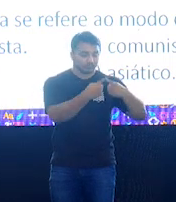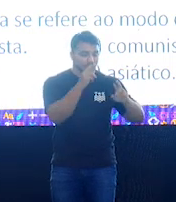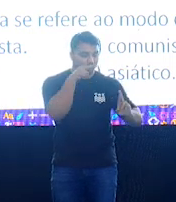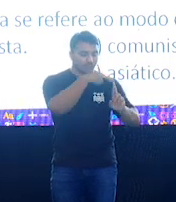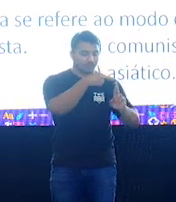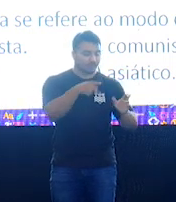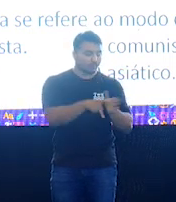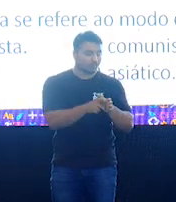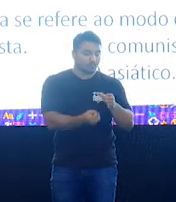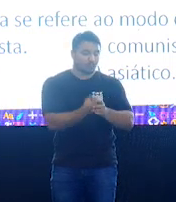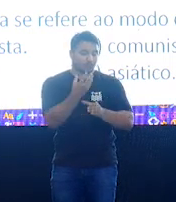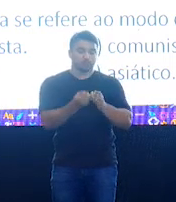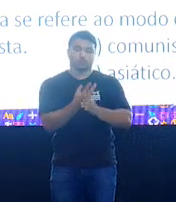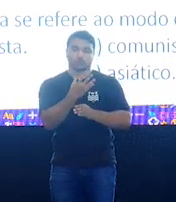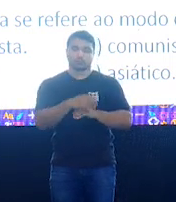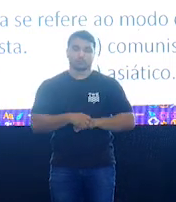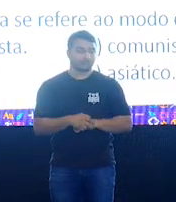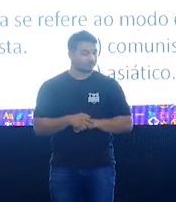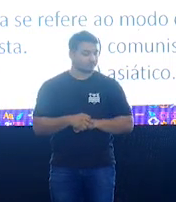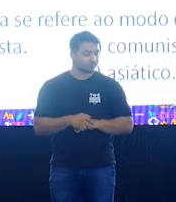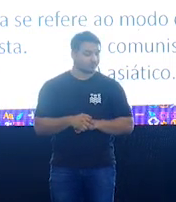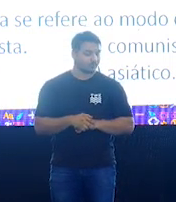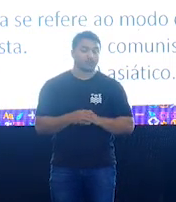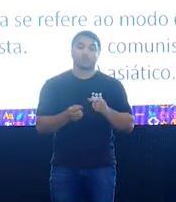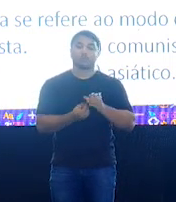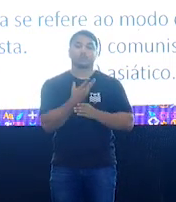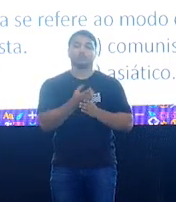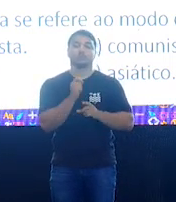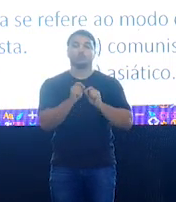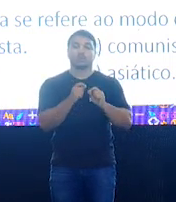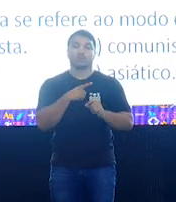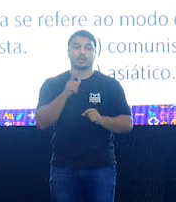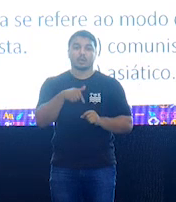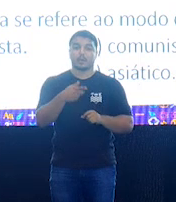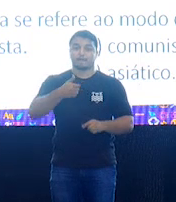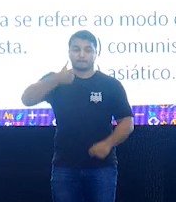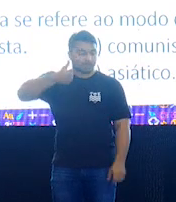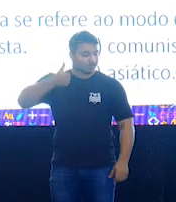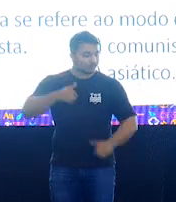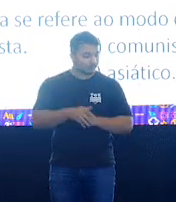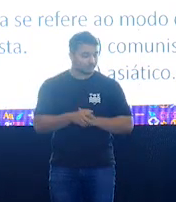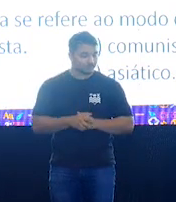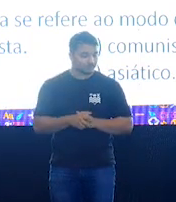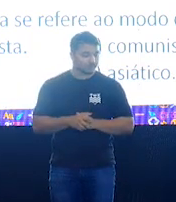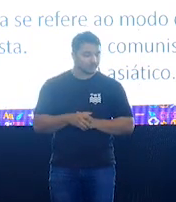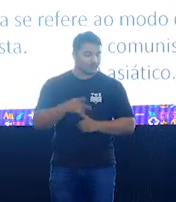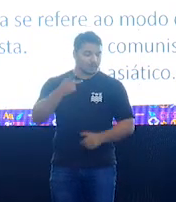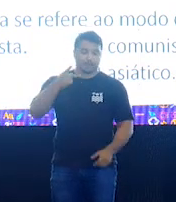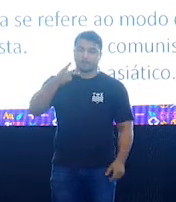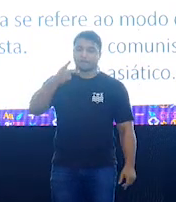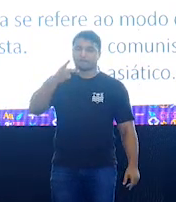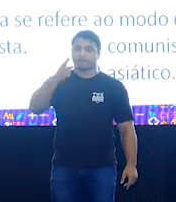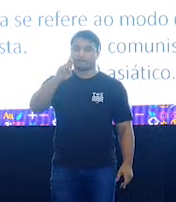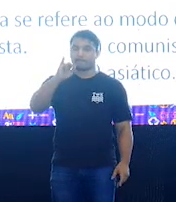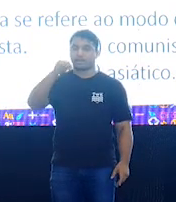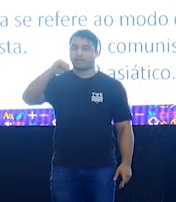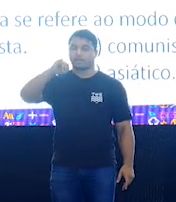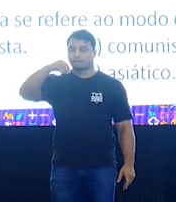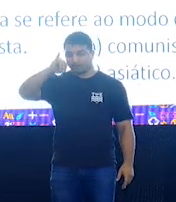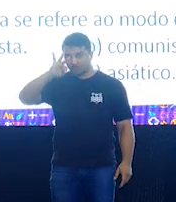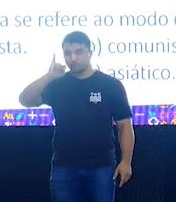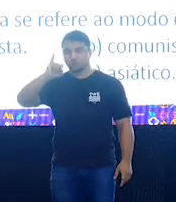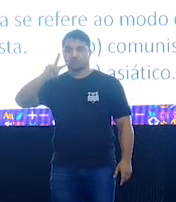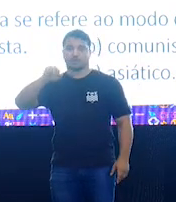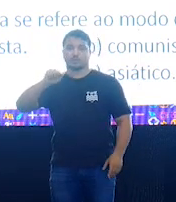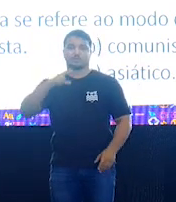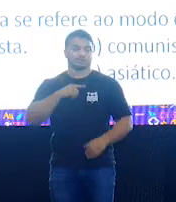modo de produção. Qual é o modo de produção que a gente acabou de ver? Primitivo. Falou em ausência de propriedade e trabalho